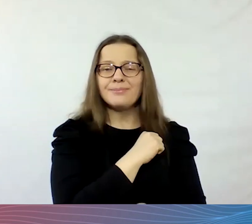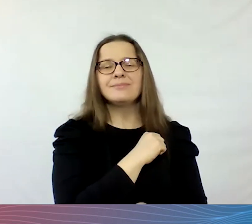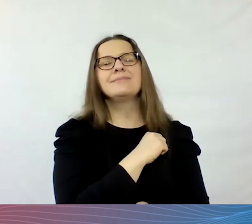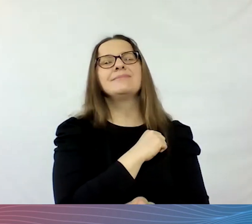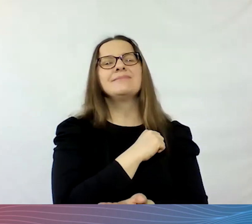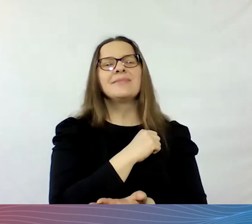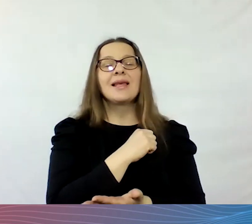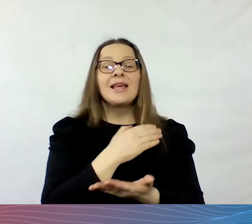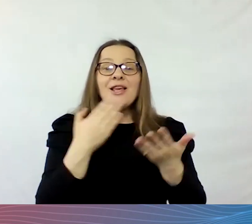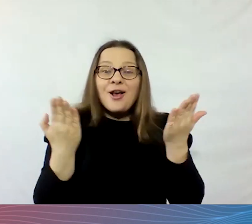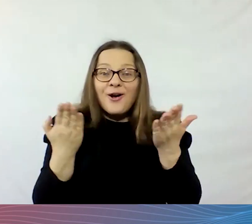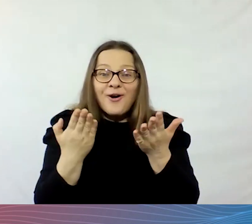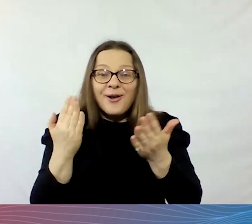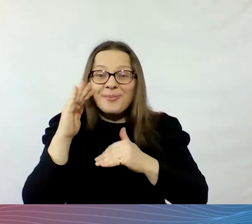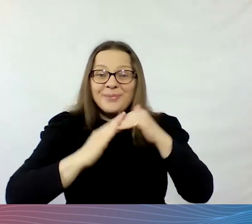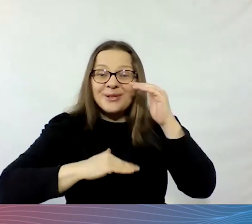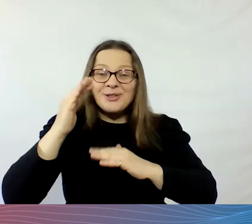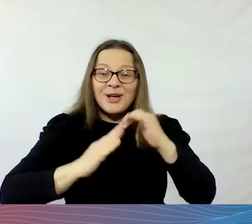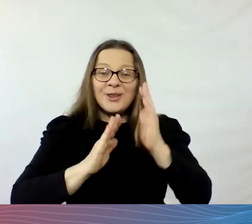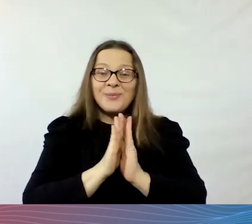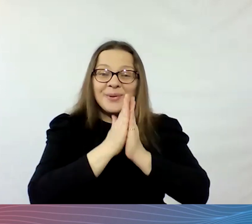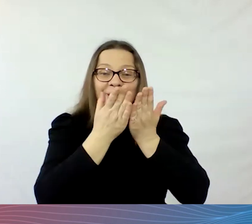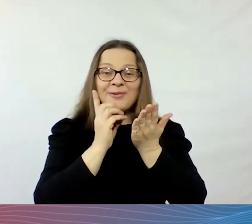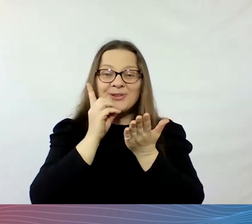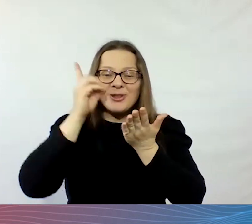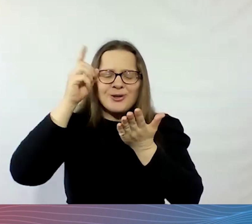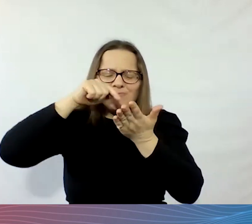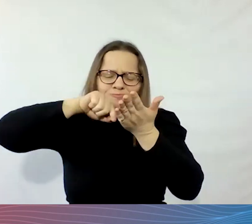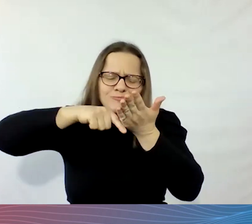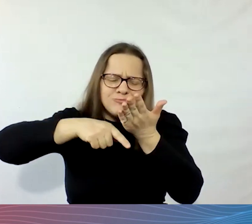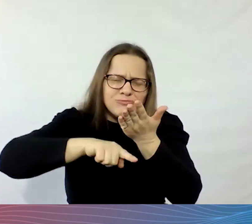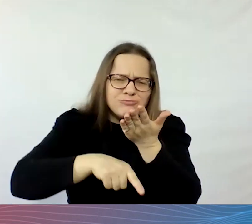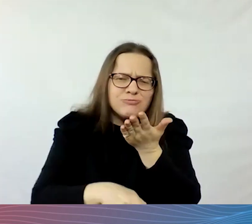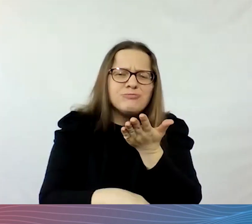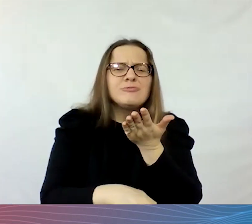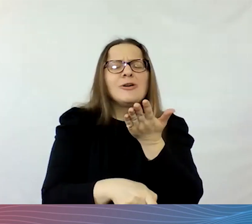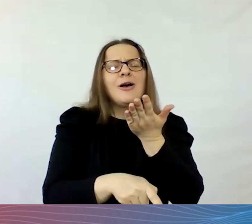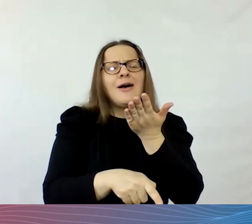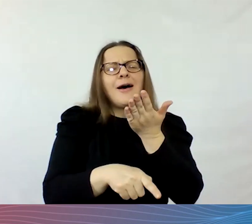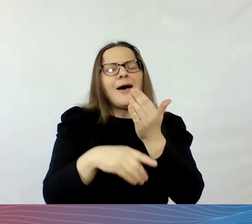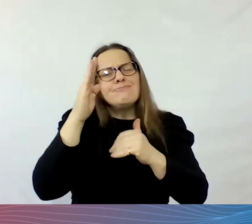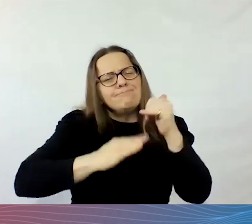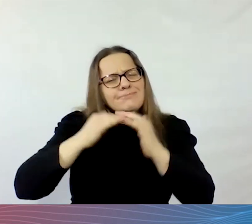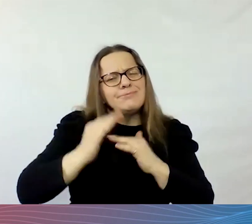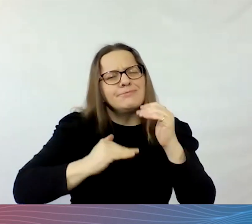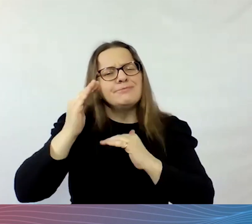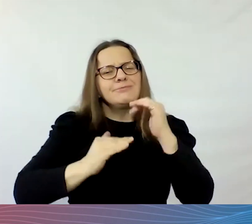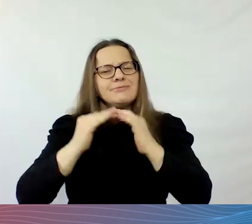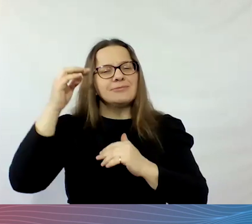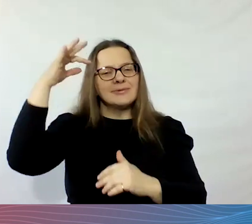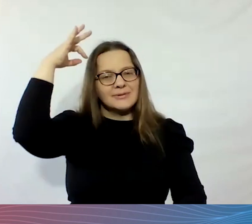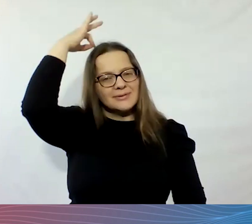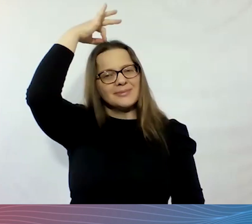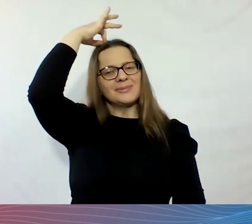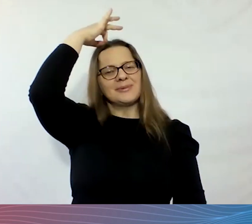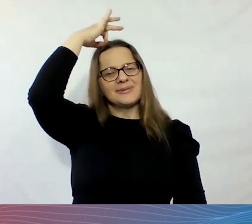palavra, como nos ajuda, irmão, a exercitar o espírito, né? Depois de um tempo